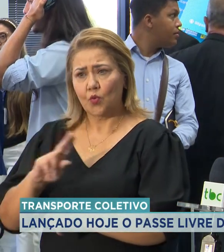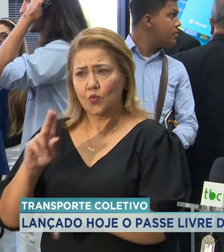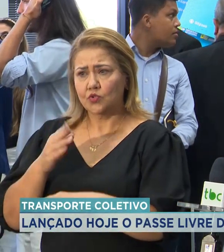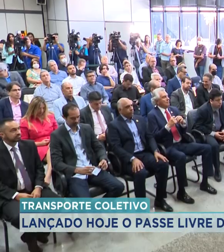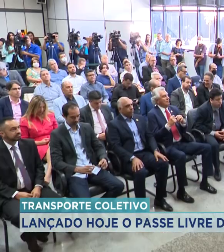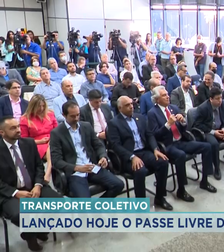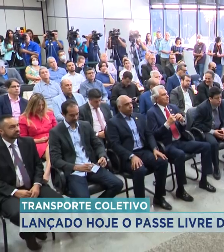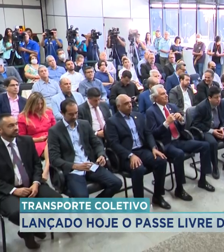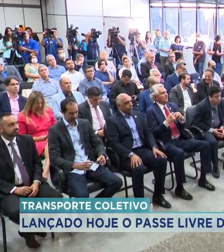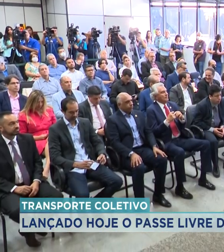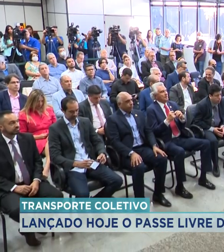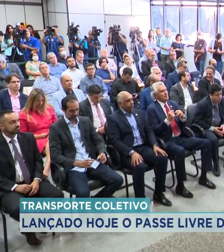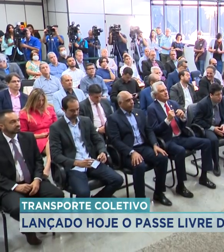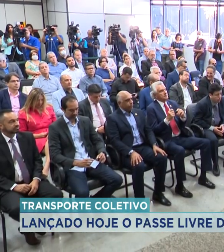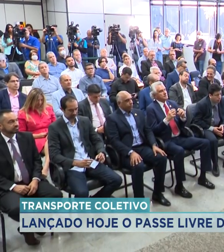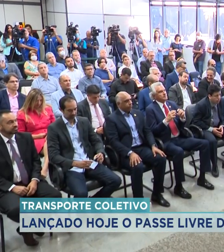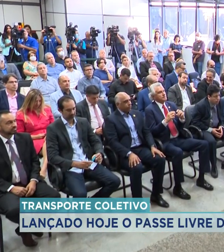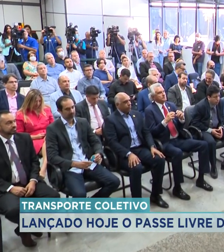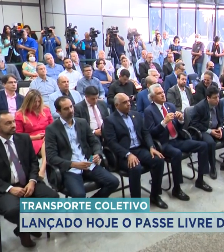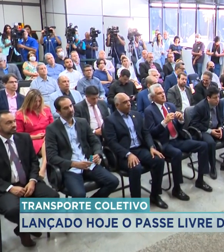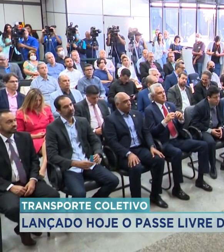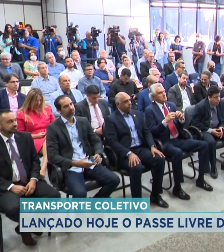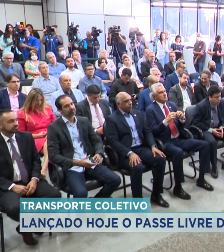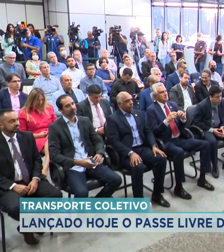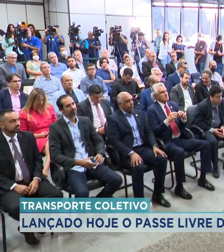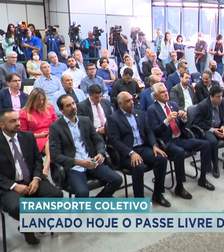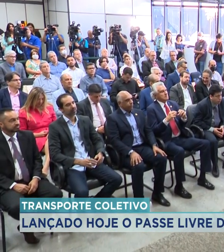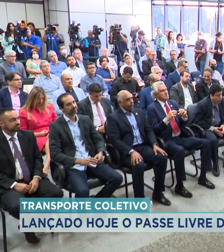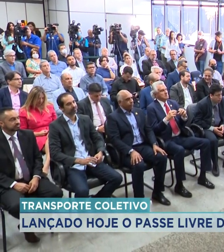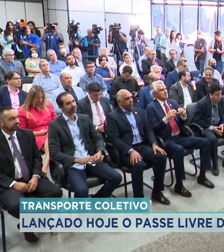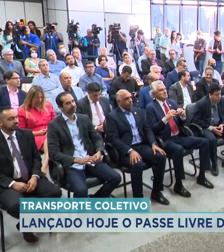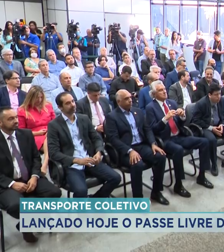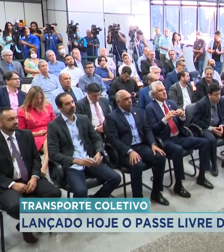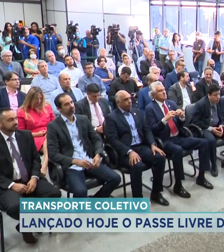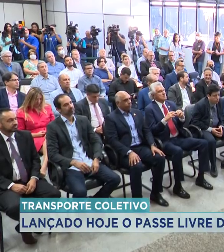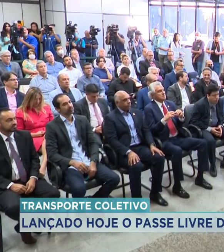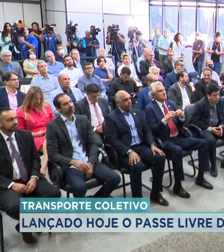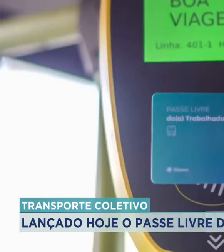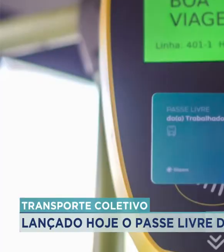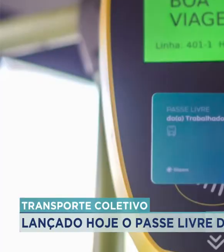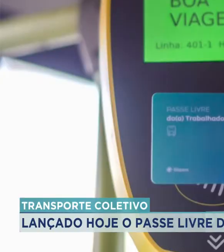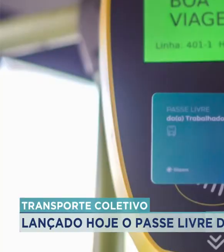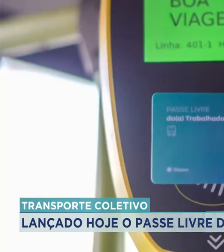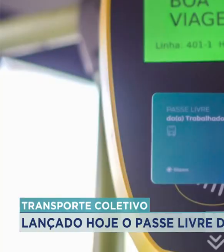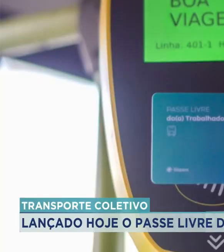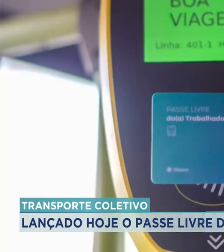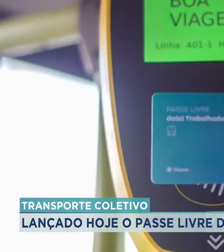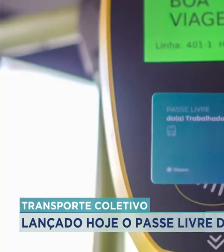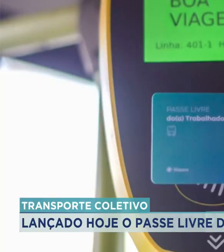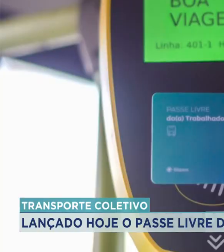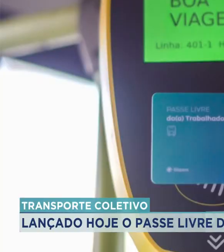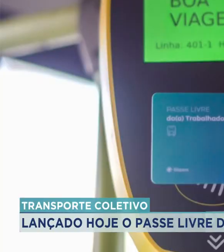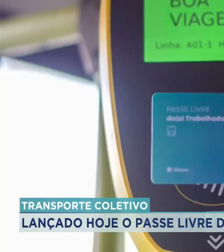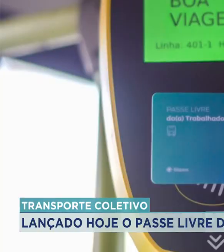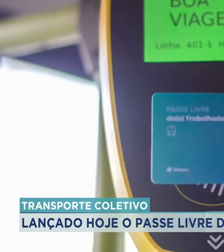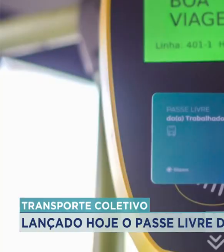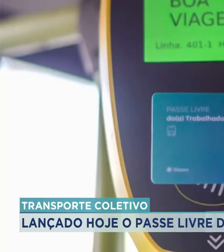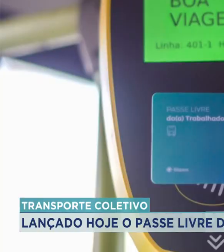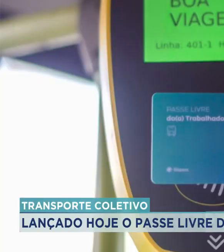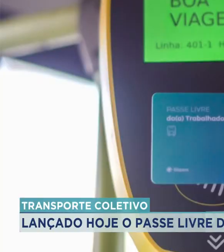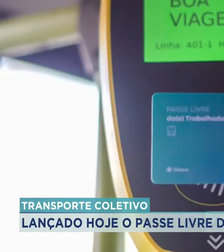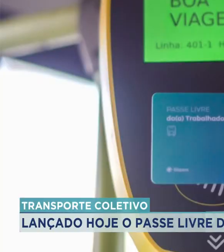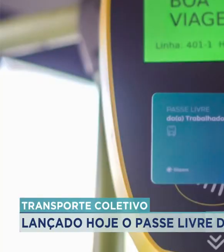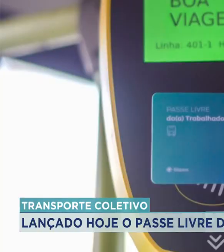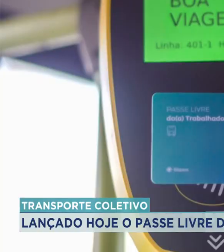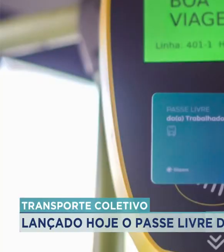a 8 viagens. A mudança é uma opção do empresário. A atualização poderá ser feita a partir do dia 13 de maio pelo